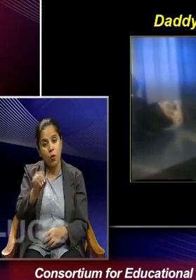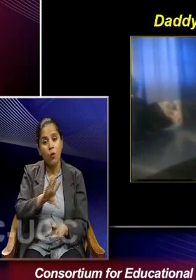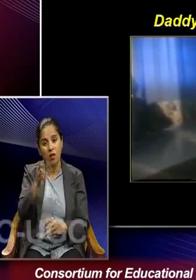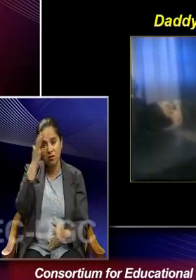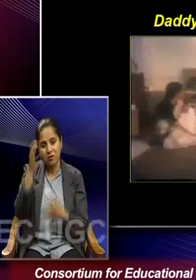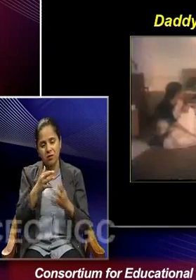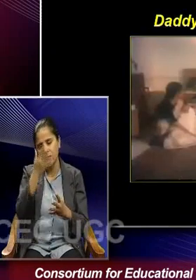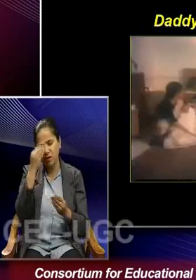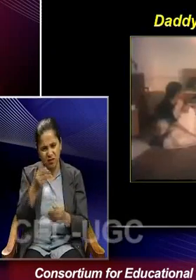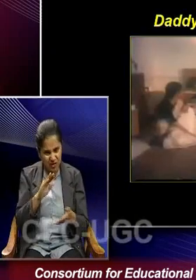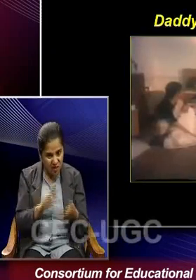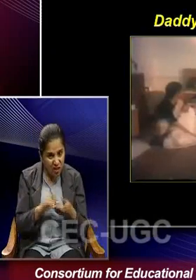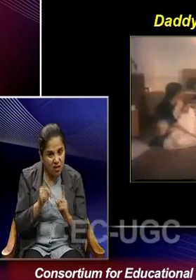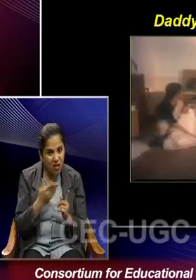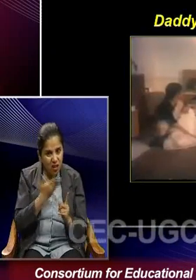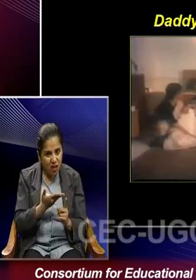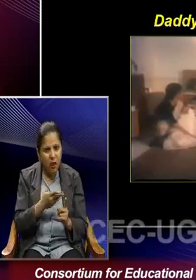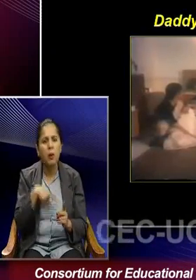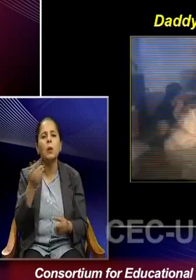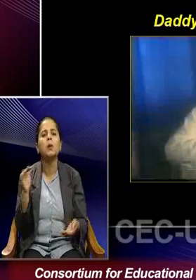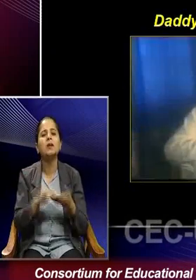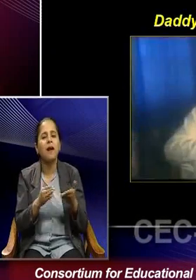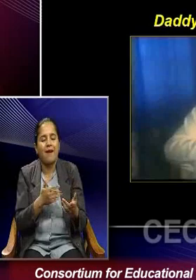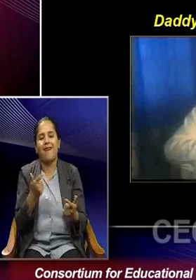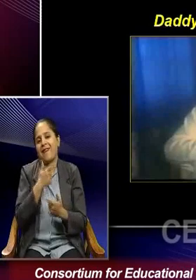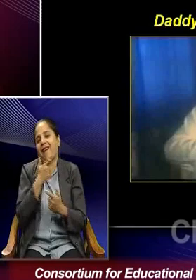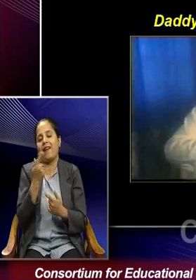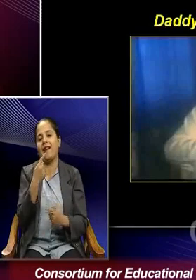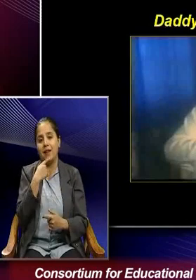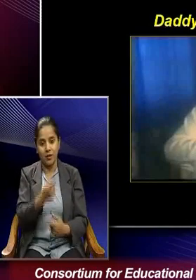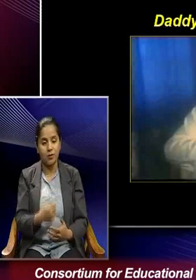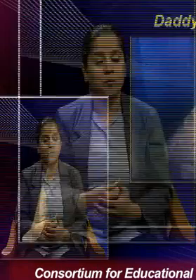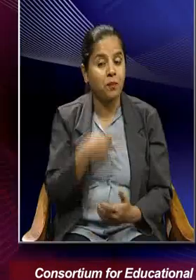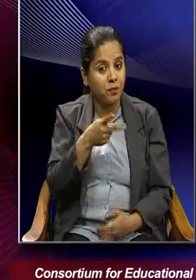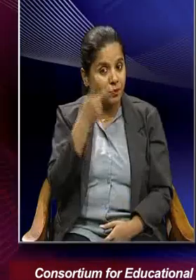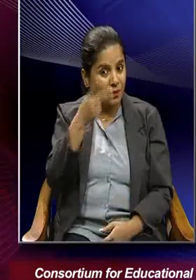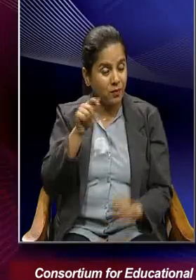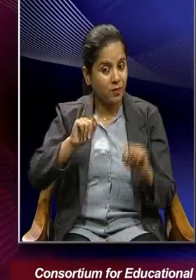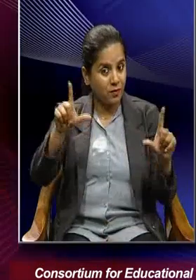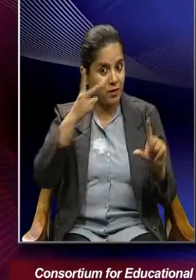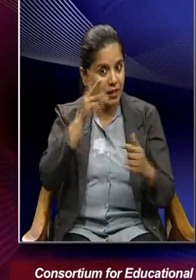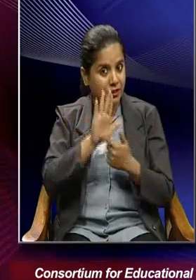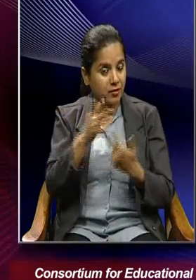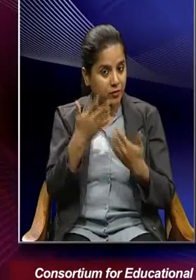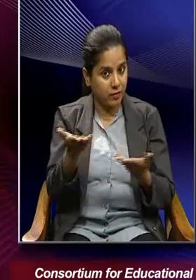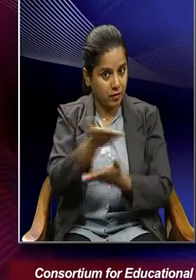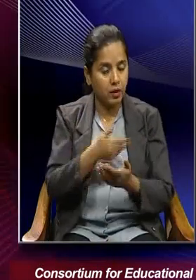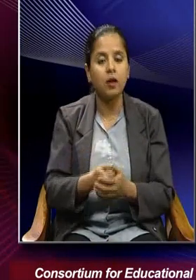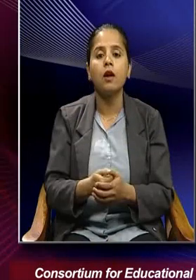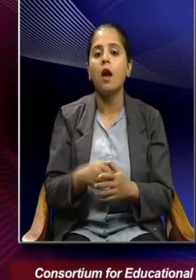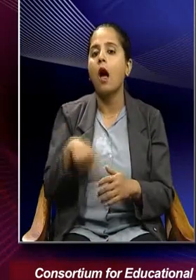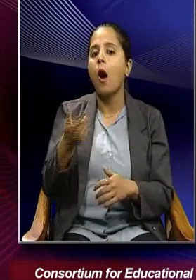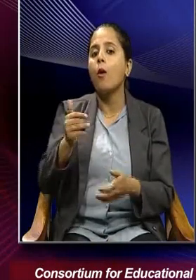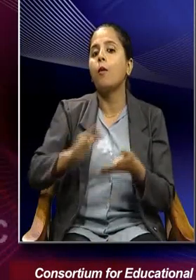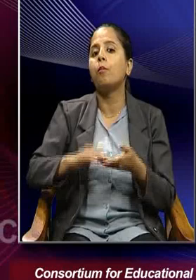हो जाएंगी। शादी? कौन कर रहा है शादी? So in the clip, as you see that how a